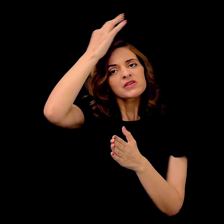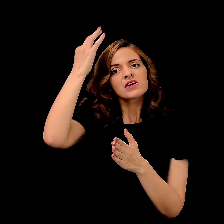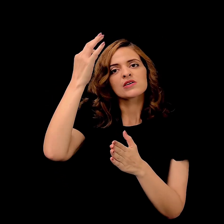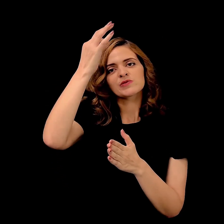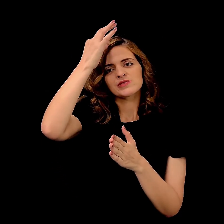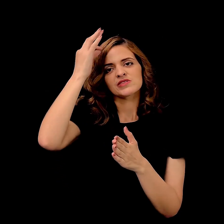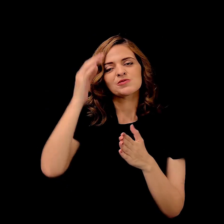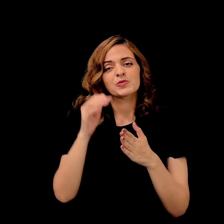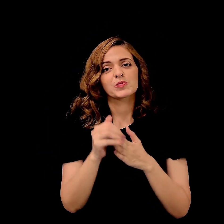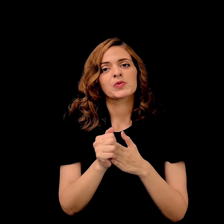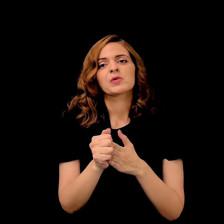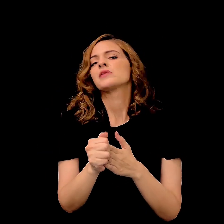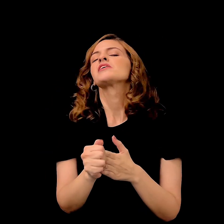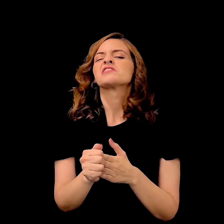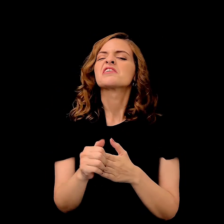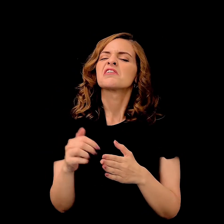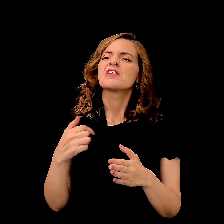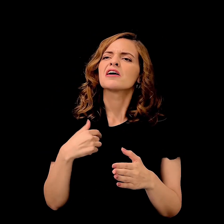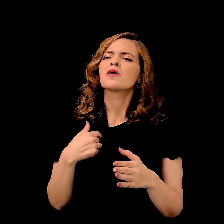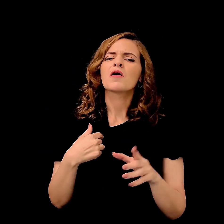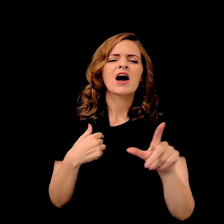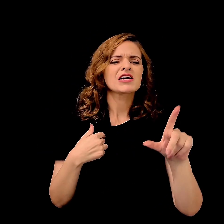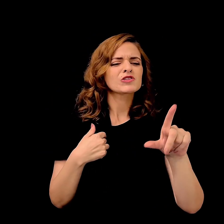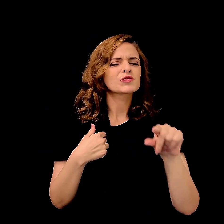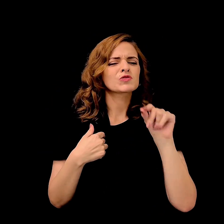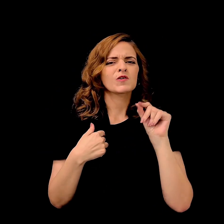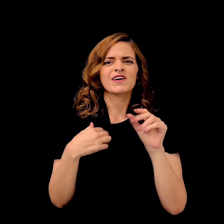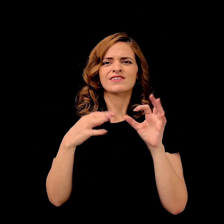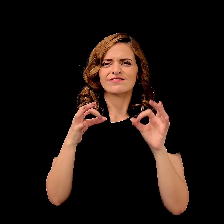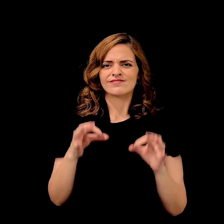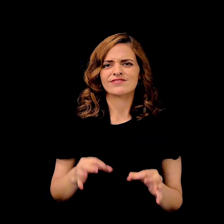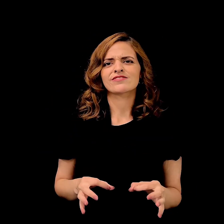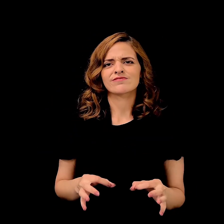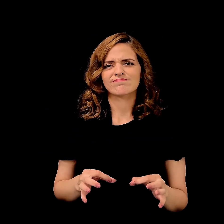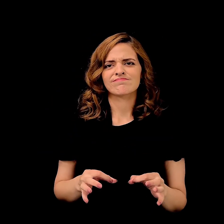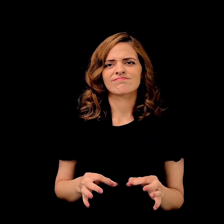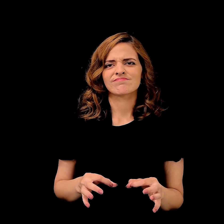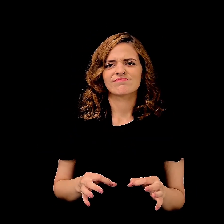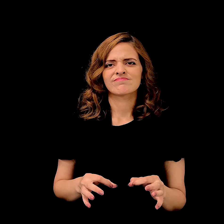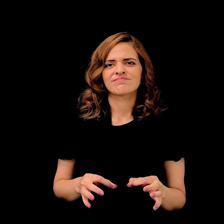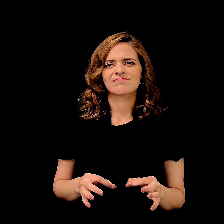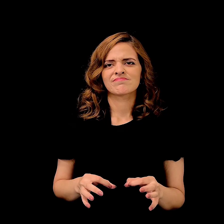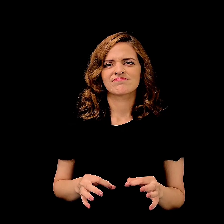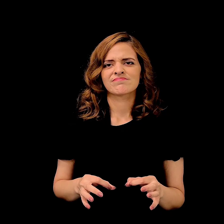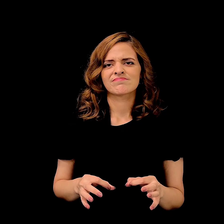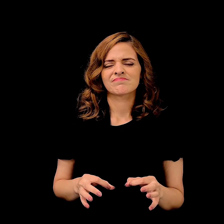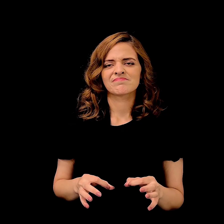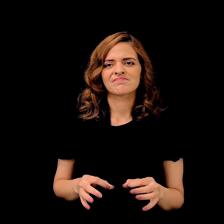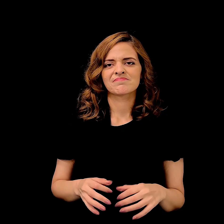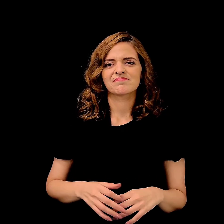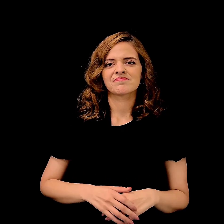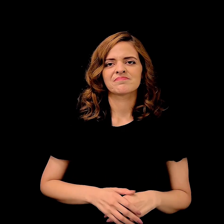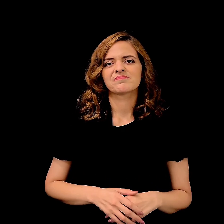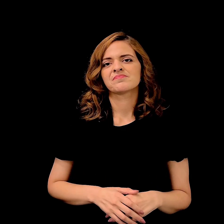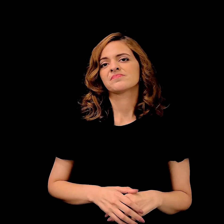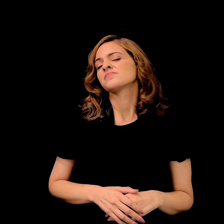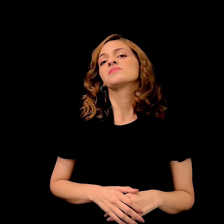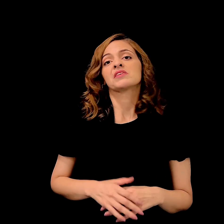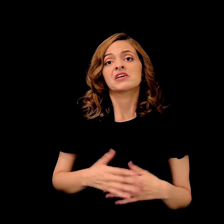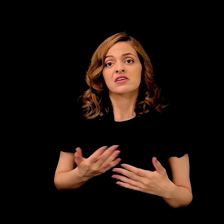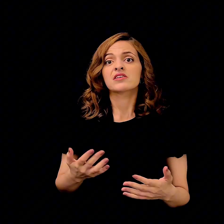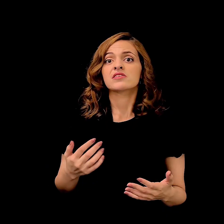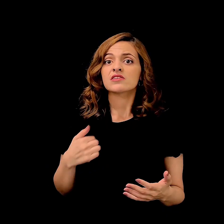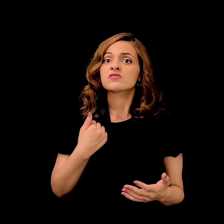toma iniciativas corretas, nunca erradas. Pois é, e é isso que a gente tem